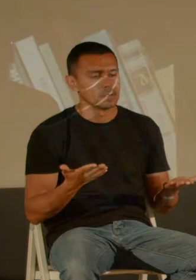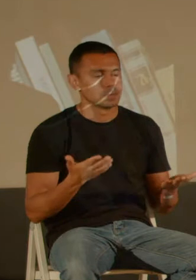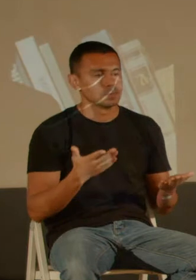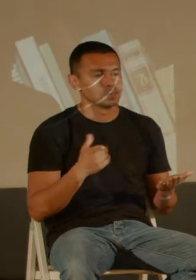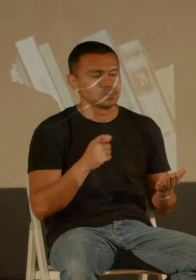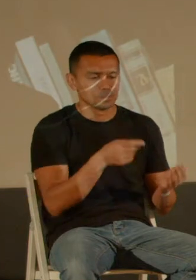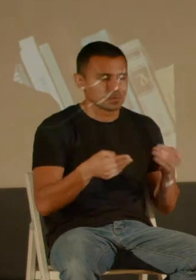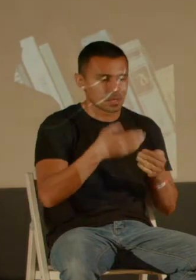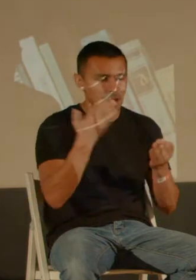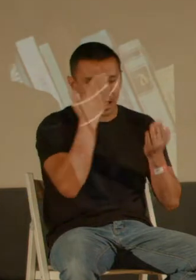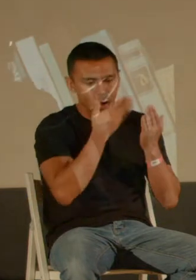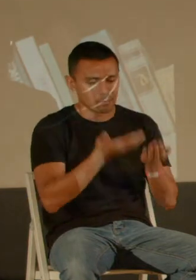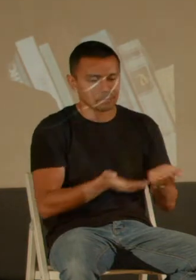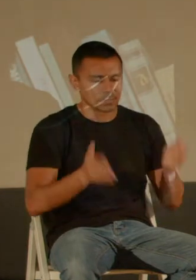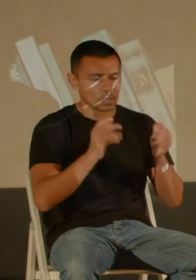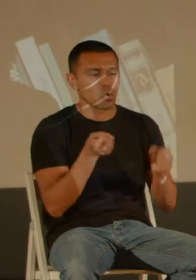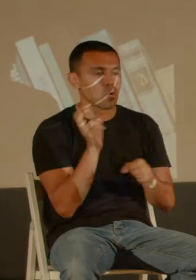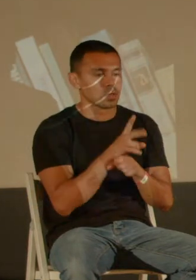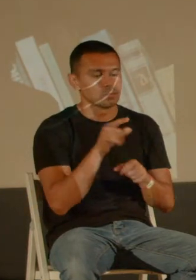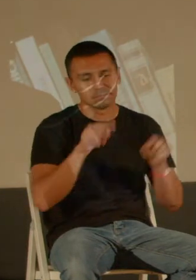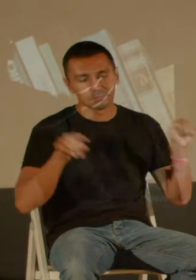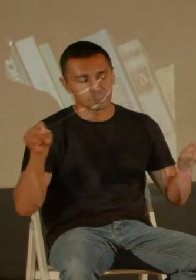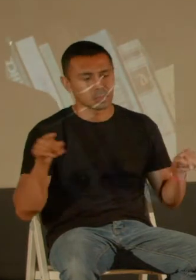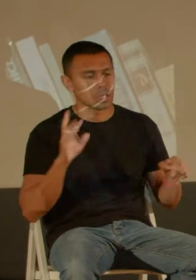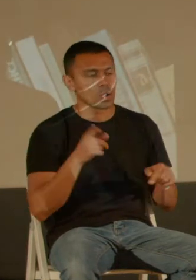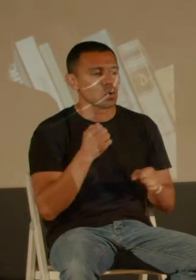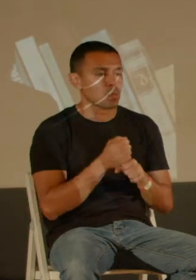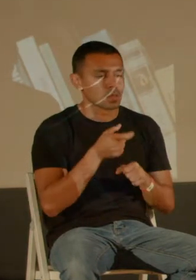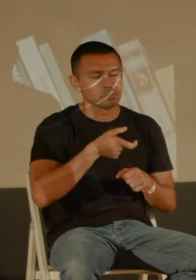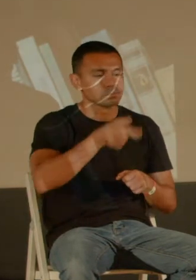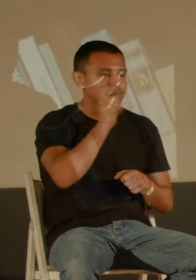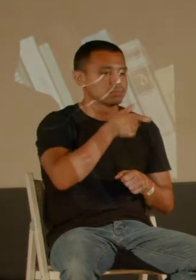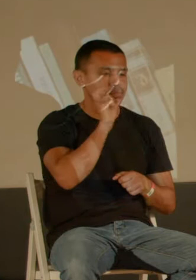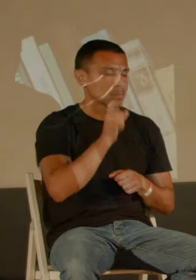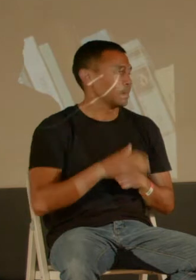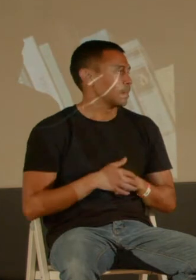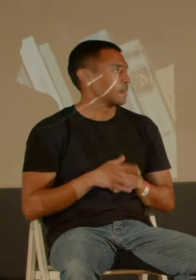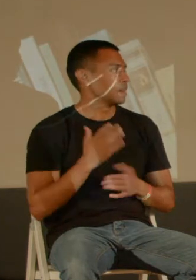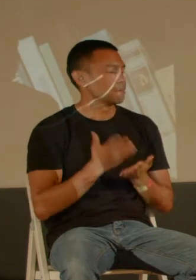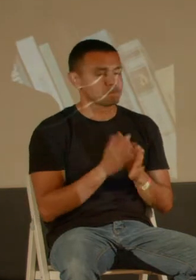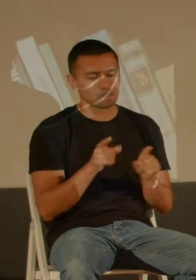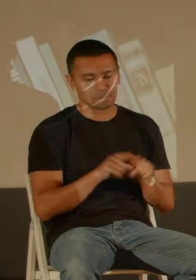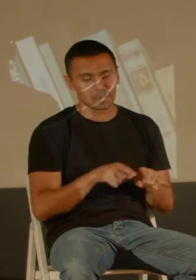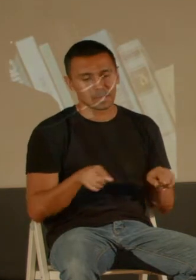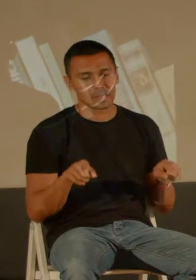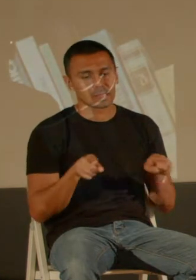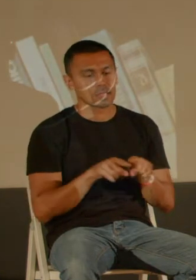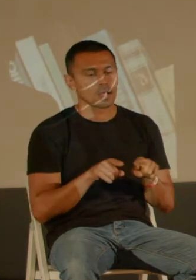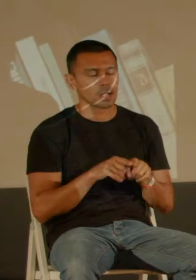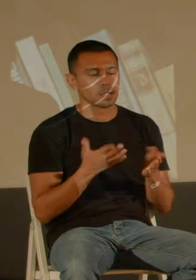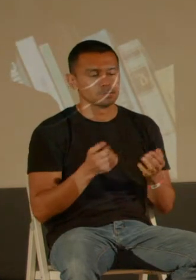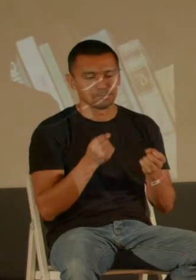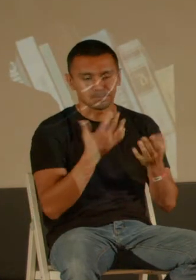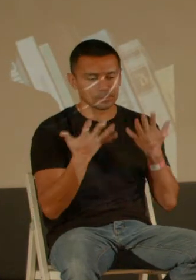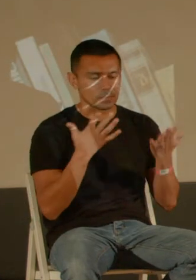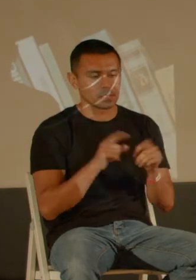за раковиною в ванні, і ходила час від часу, робила ковтки. Є в книжці теж